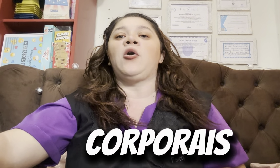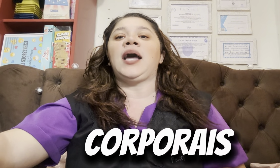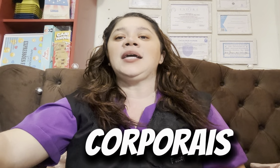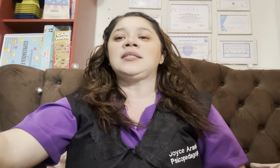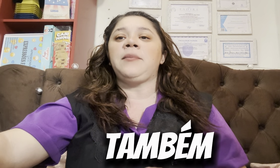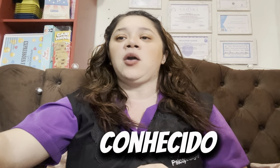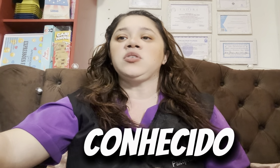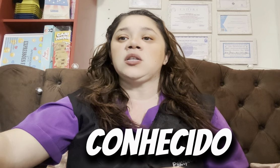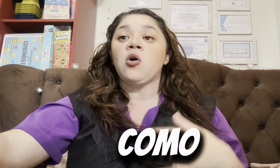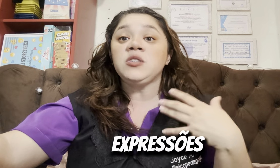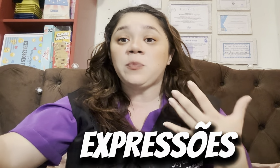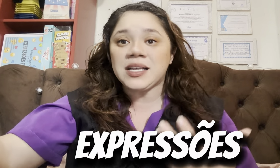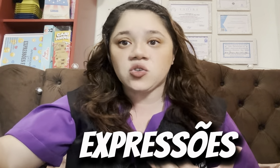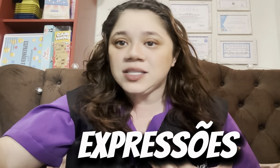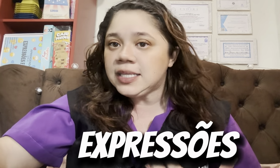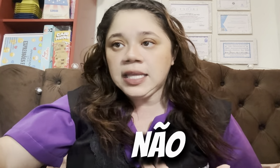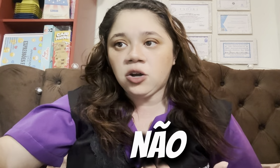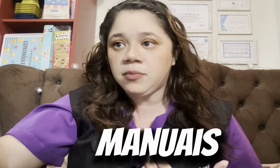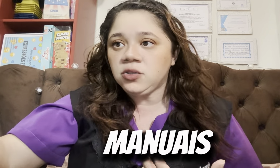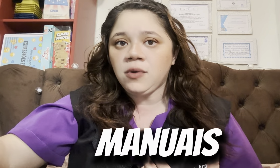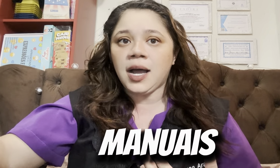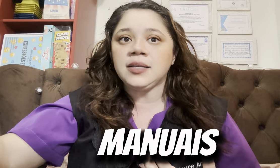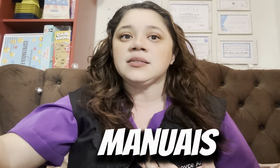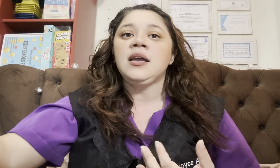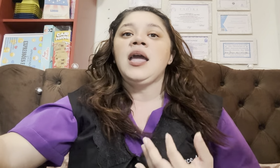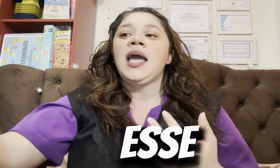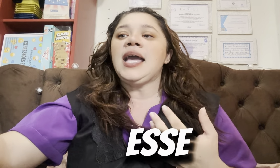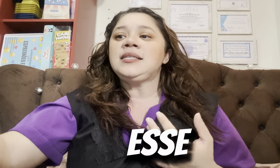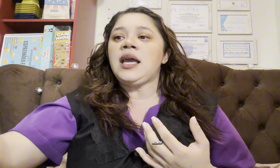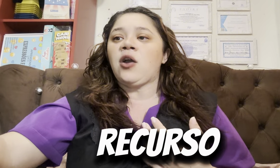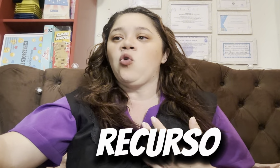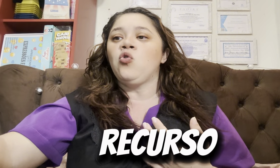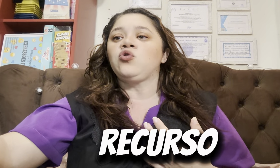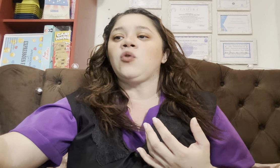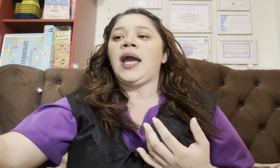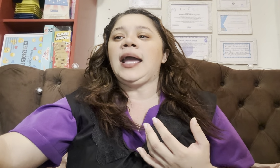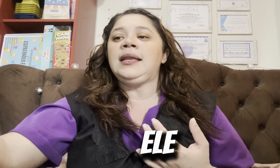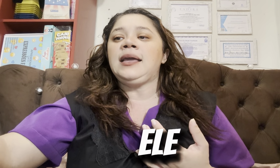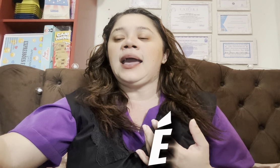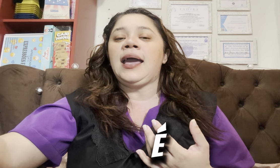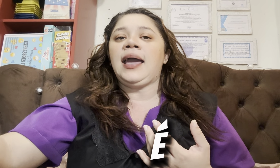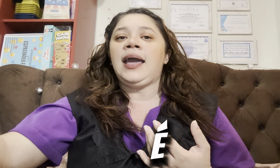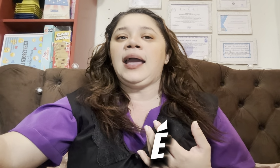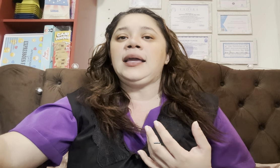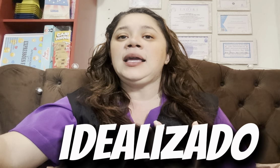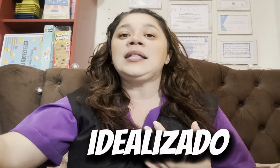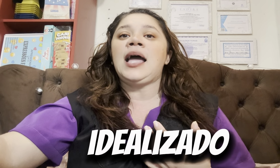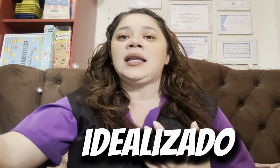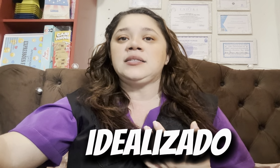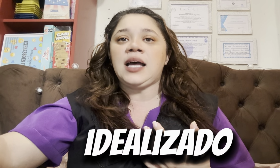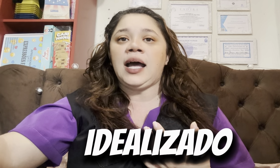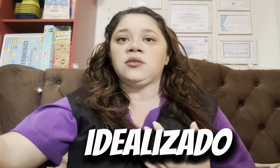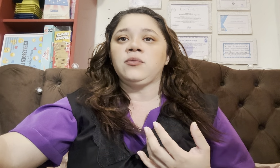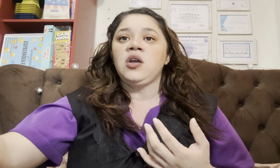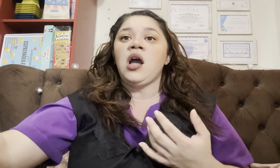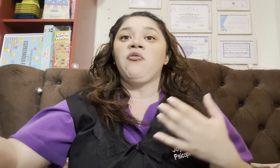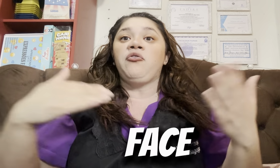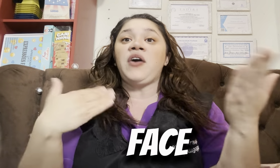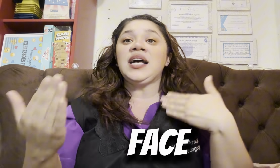fácil-corporais também é conhecido como expressões não manuais. Esse recurso, ele é idealizado face